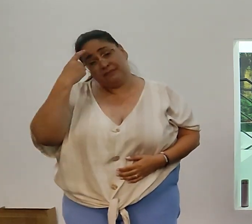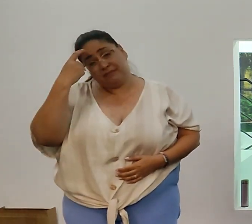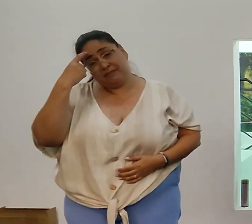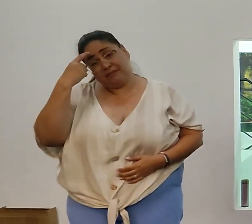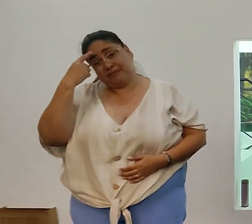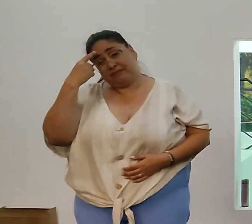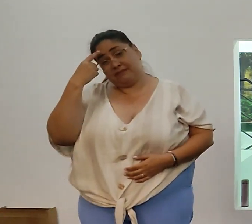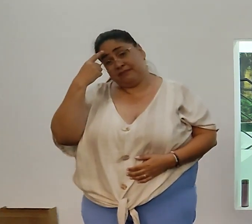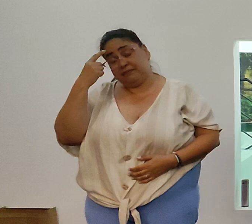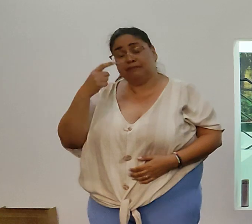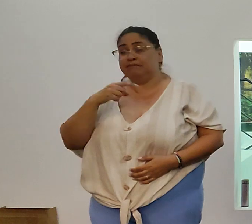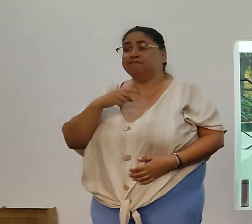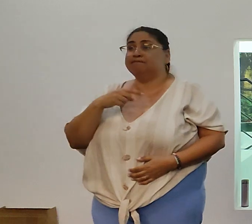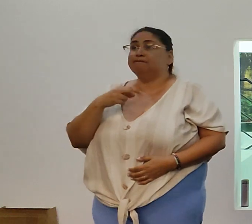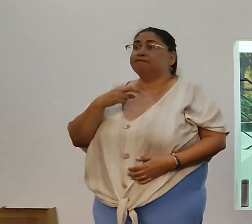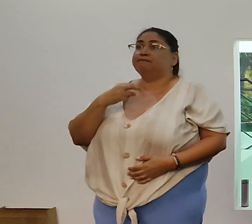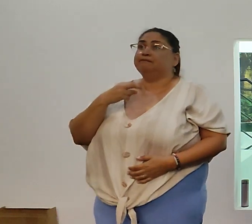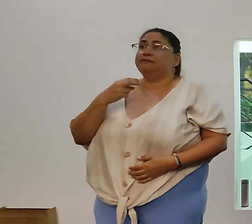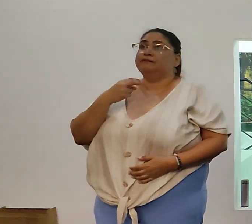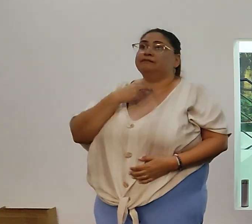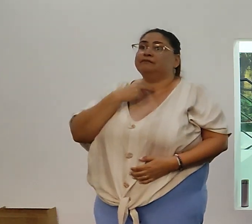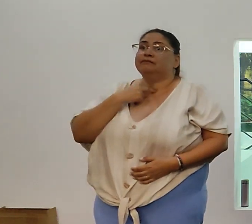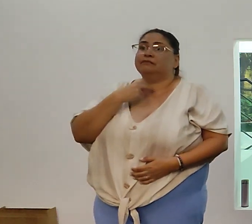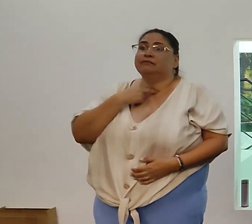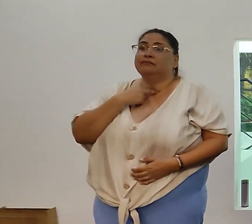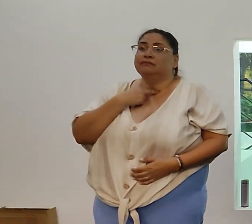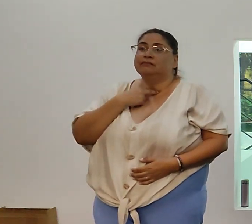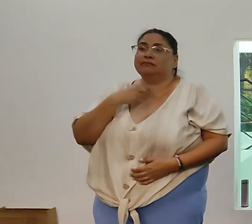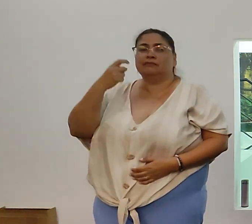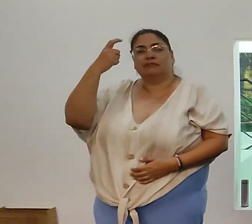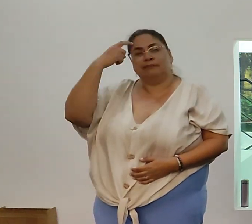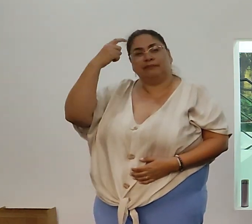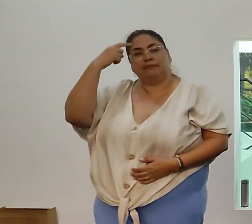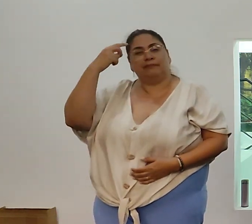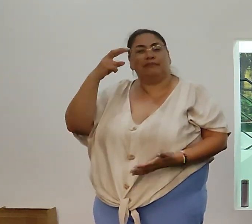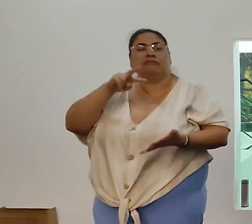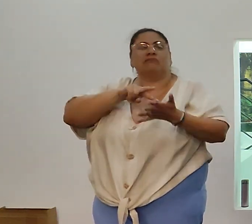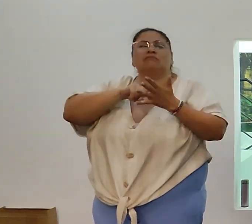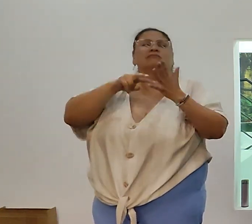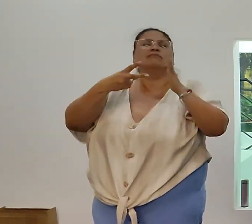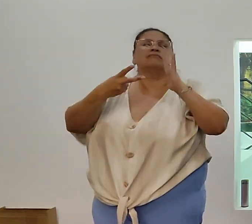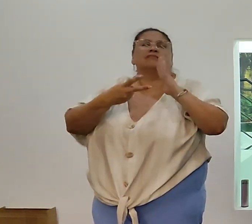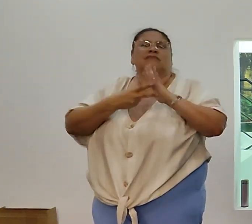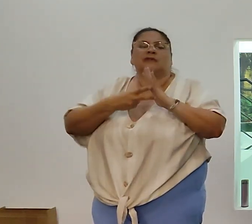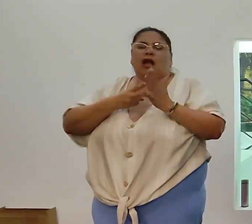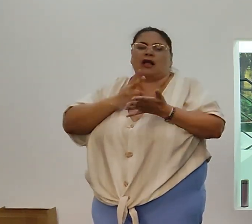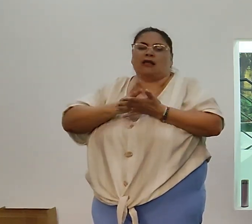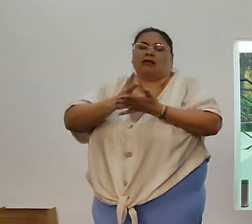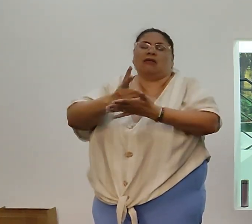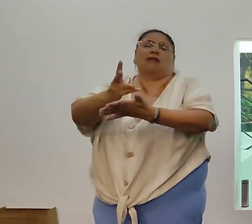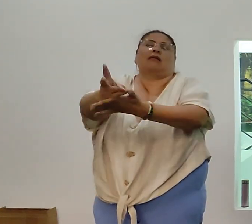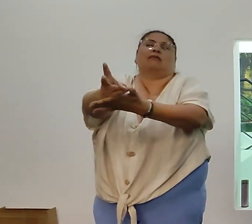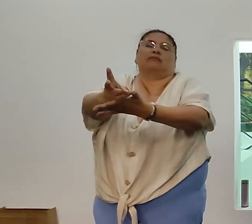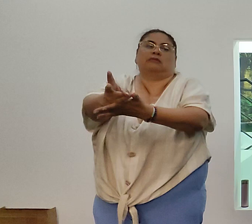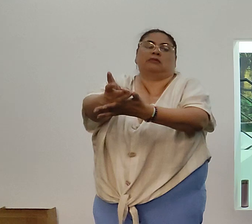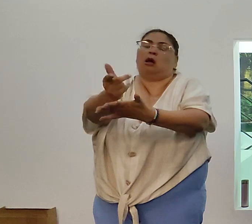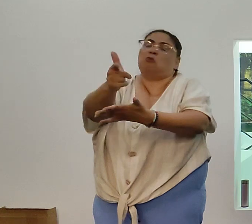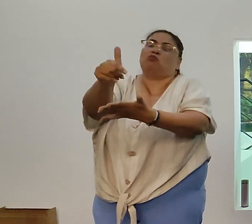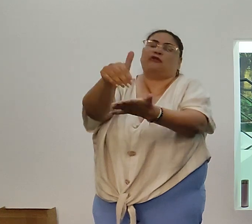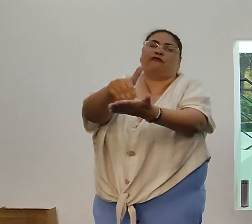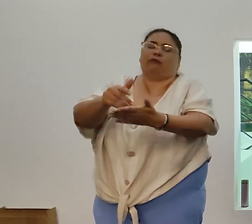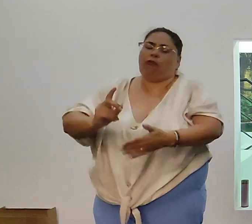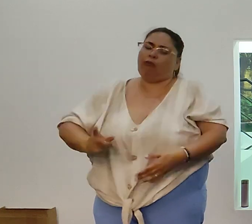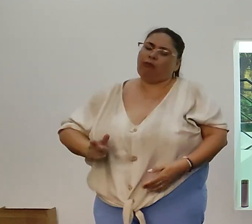Nós não conseguimos, com a nossa mente limitada, traduzir o que é infinito, por mais que nós sabemos que não tem fim, não é